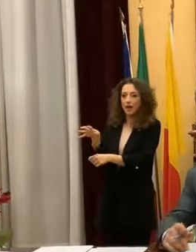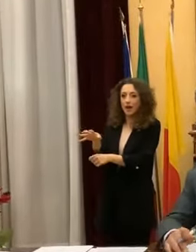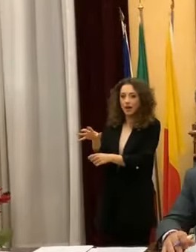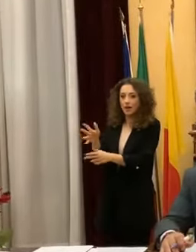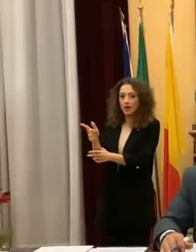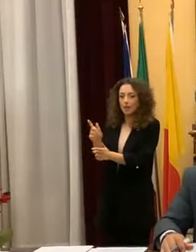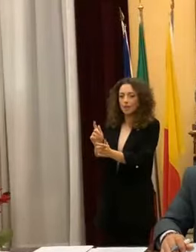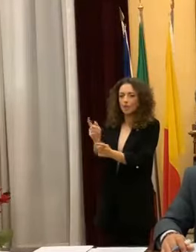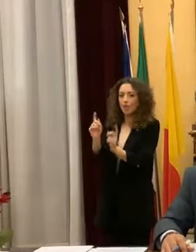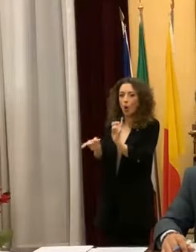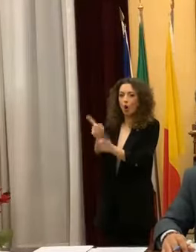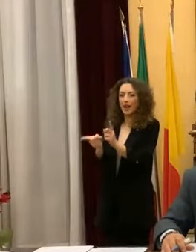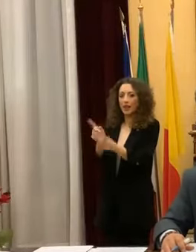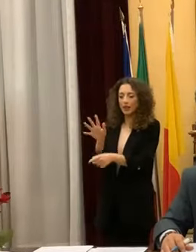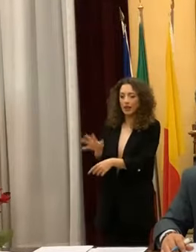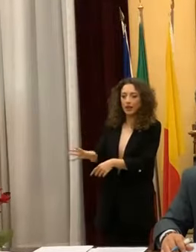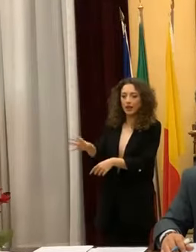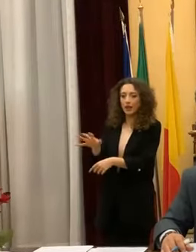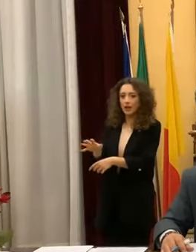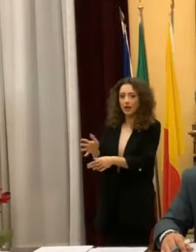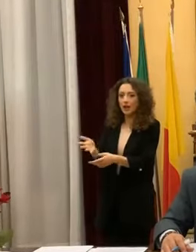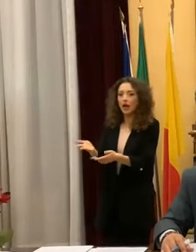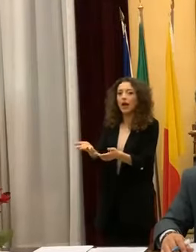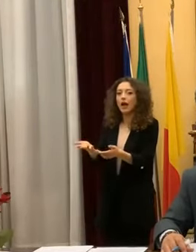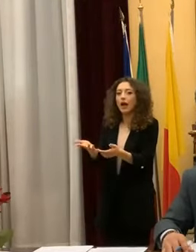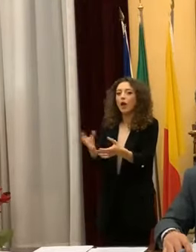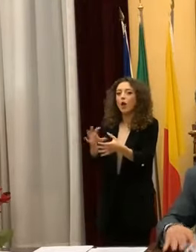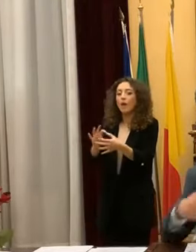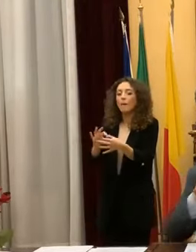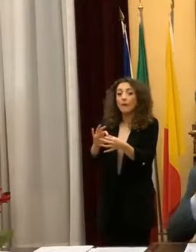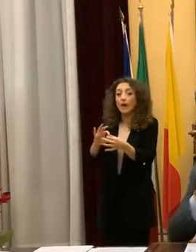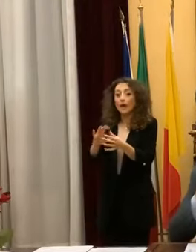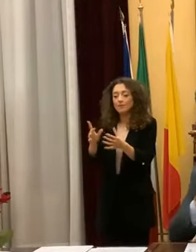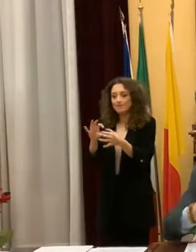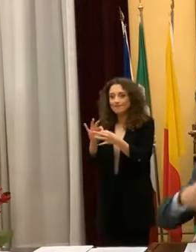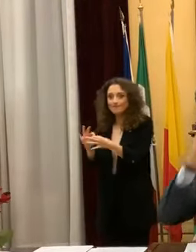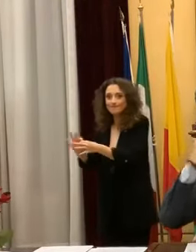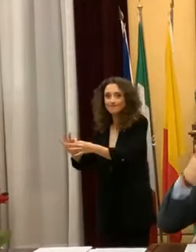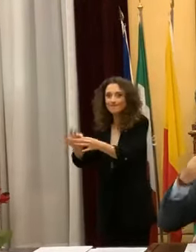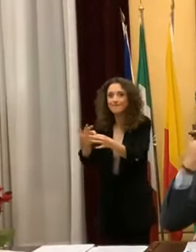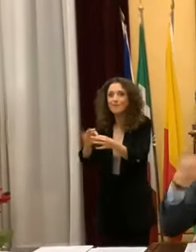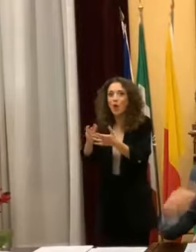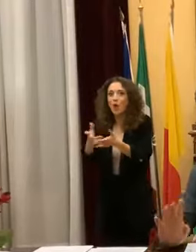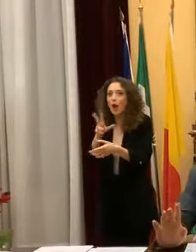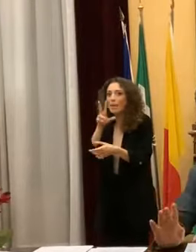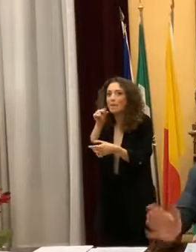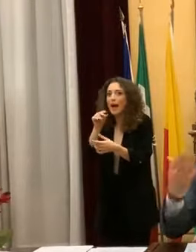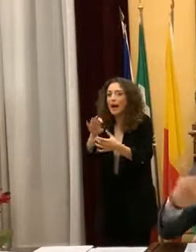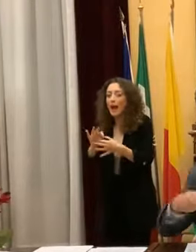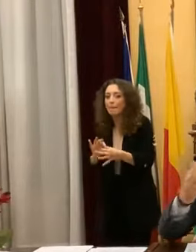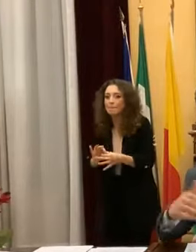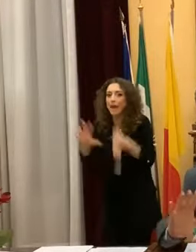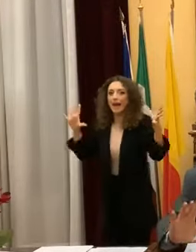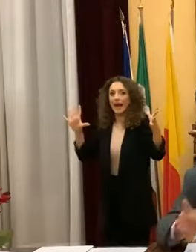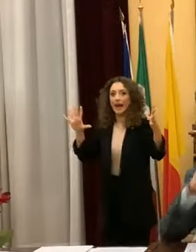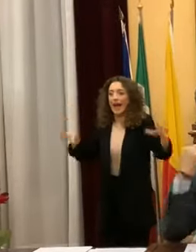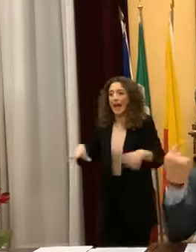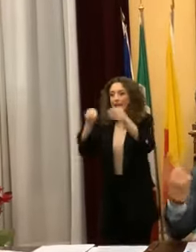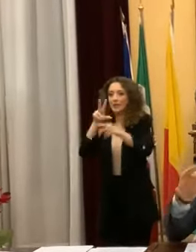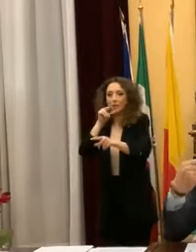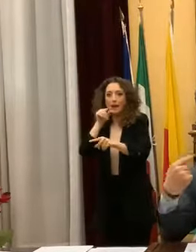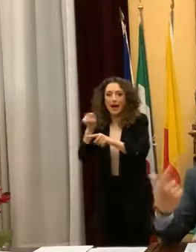ovviamente, sono saltati gli equilibri. Io vi ricordate che ho detto la Paglia se comincia a parlare? Come ha cominciato a parlare